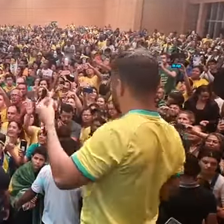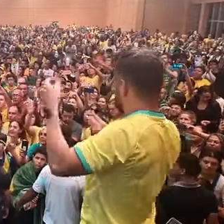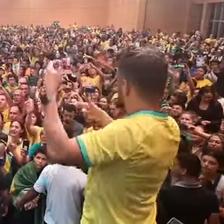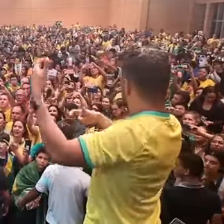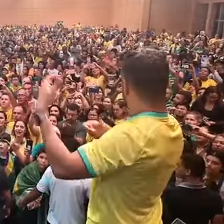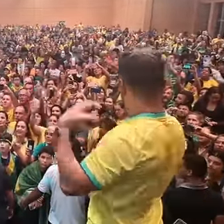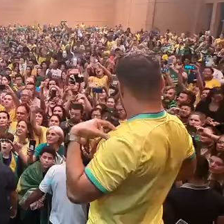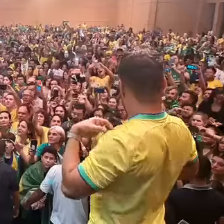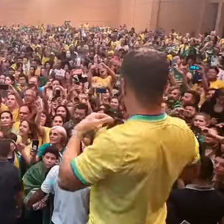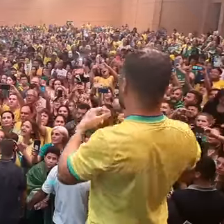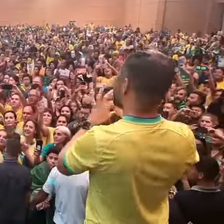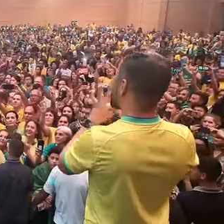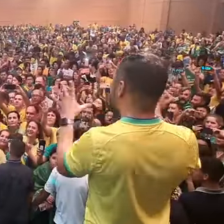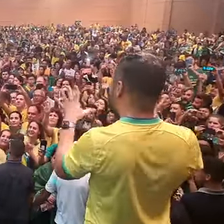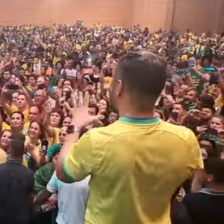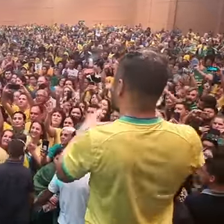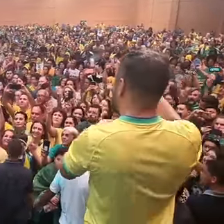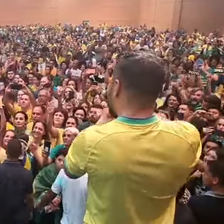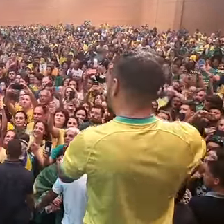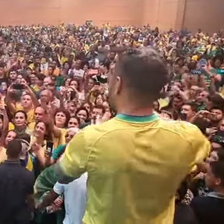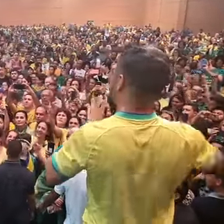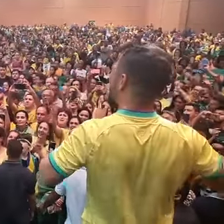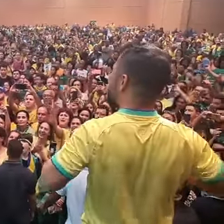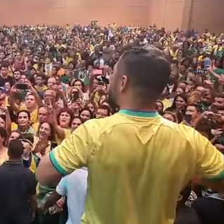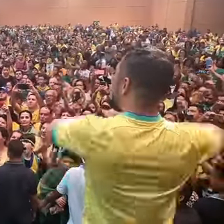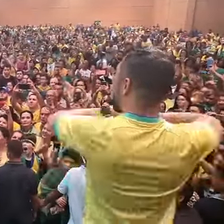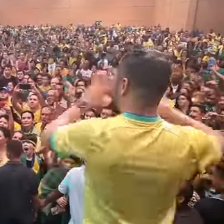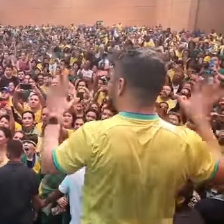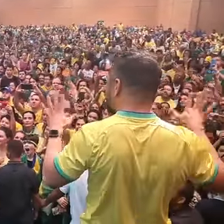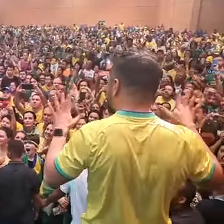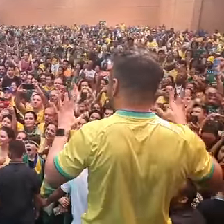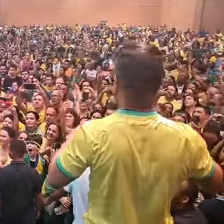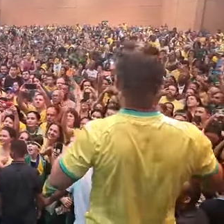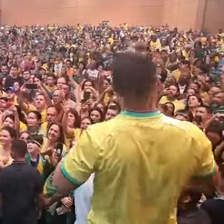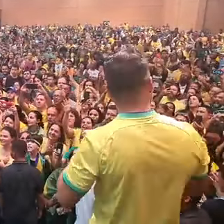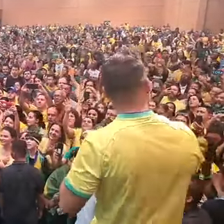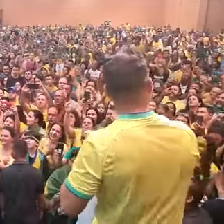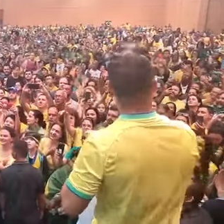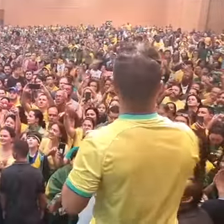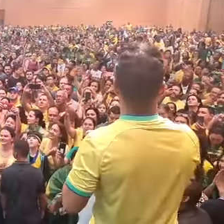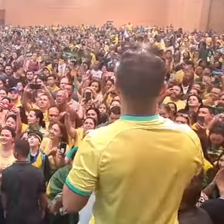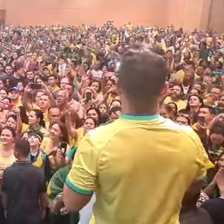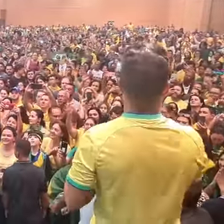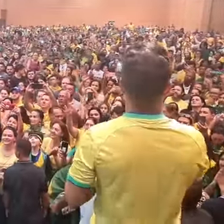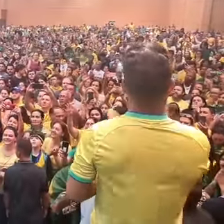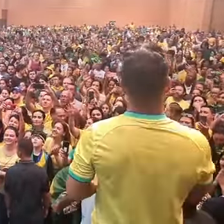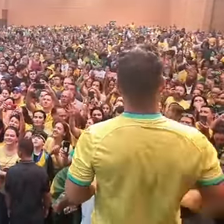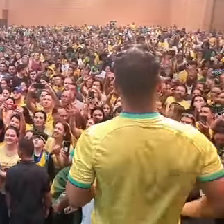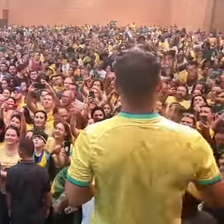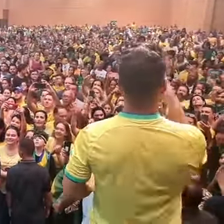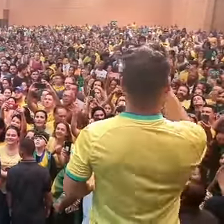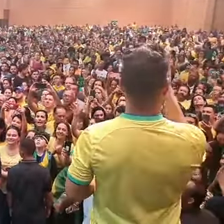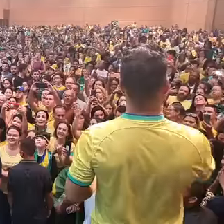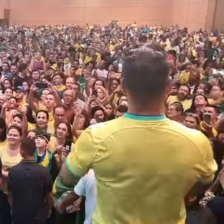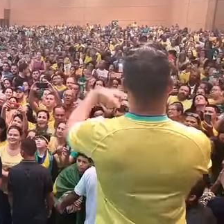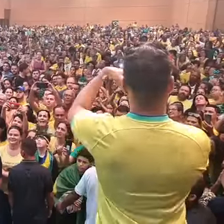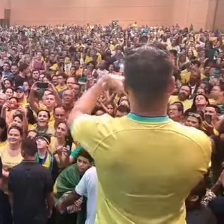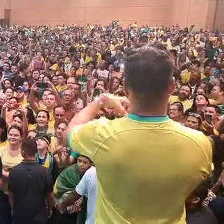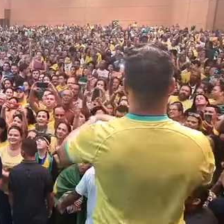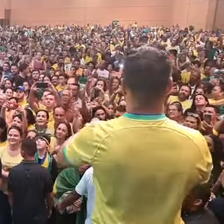democraticamente e numa coleção limpa a continuidade do governo